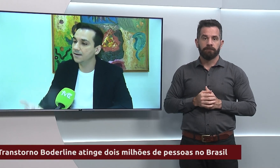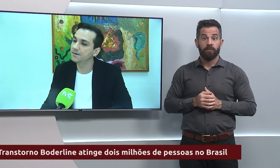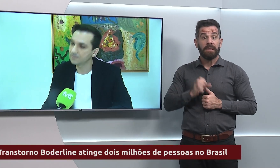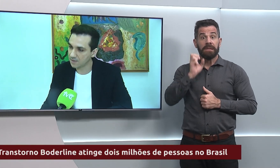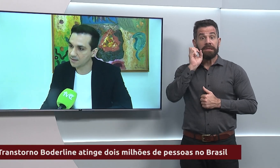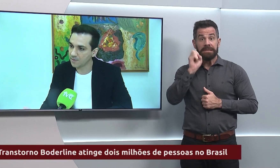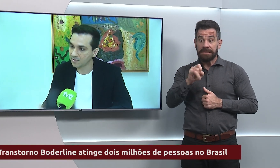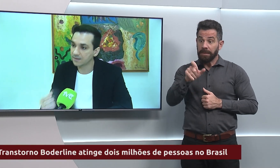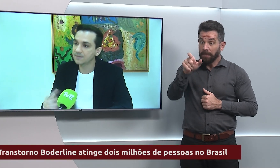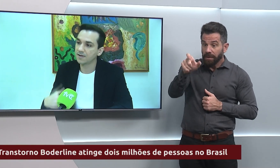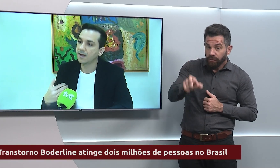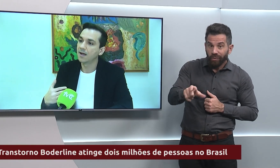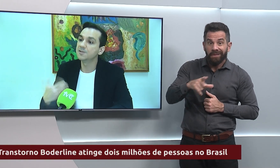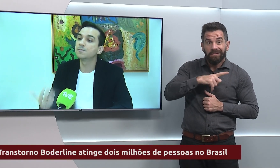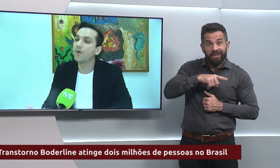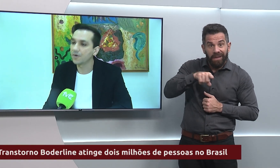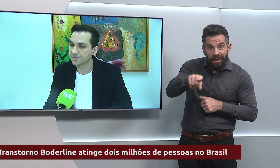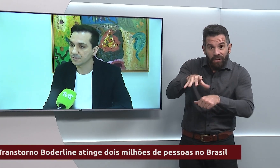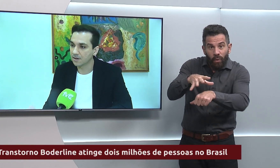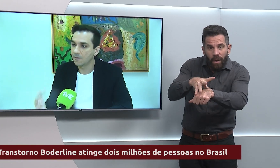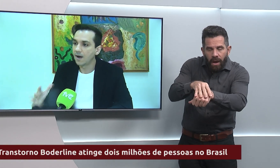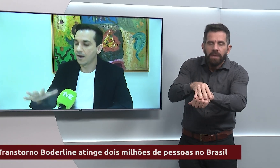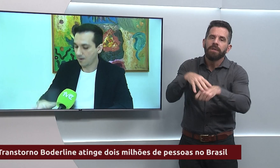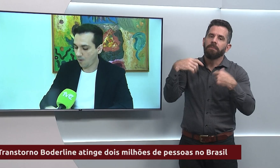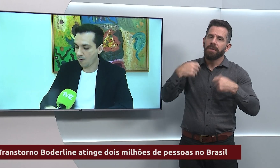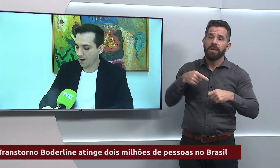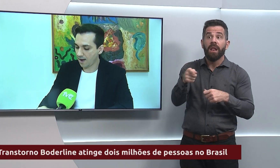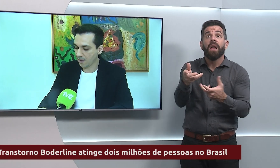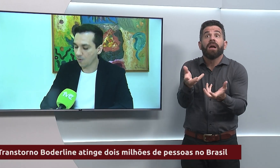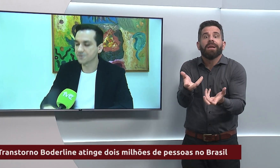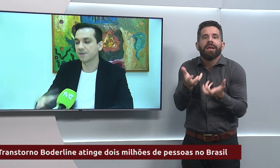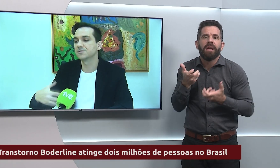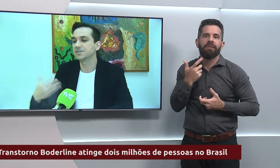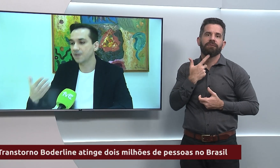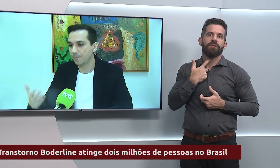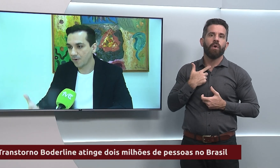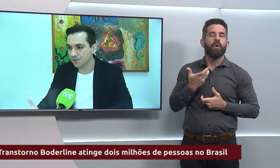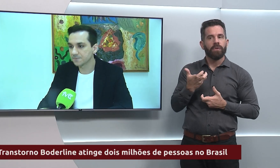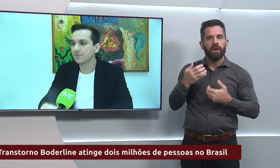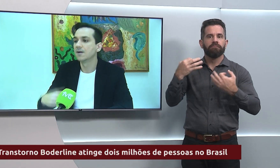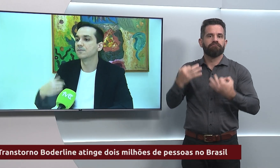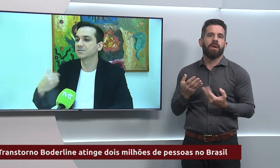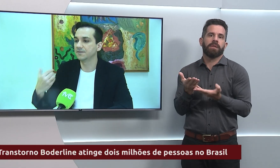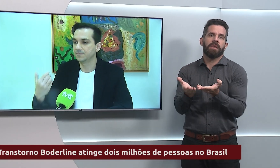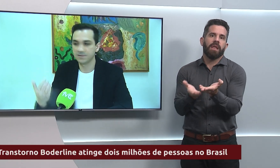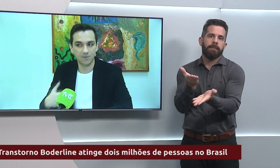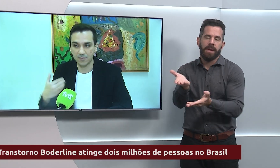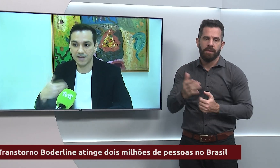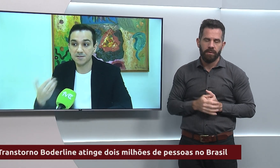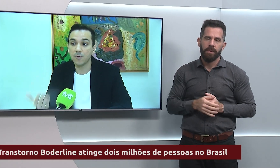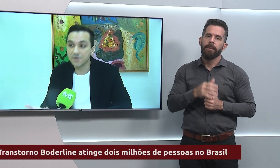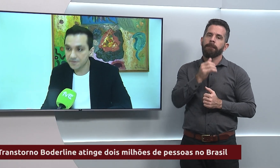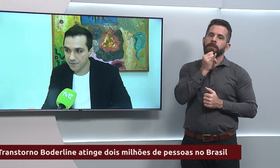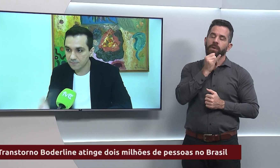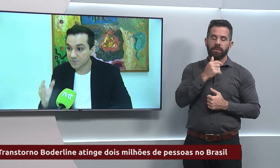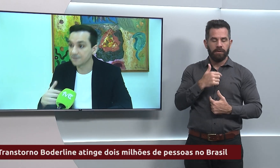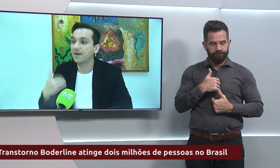um tratamento, ela tem que estar disposta. Então, qual é a lógica? É você estar próximo, você se tornar disponível, você valide